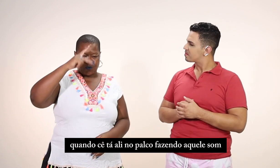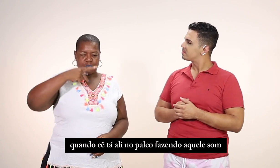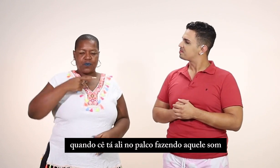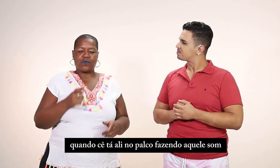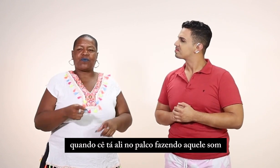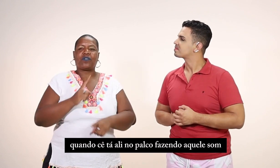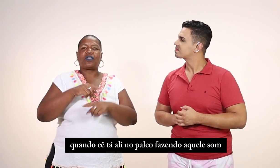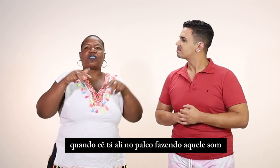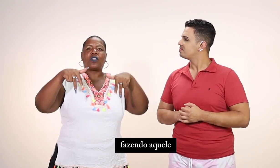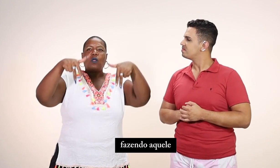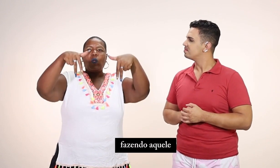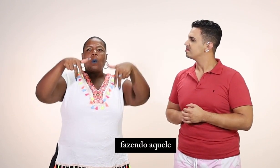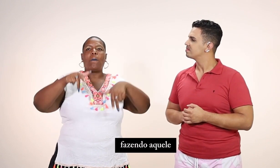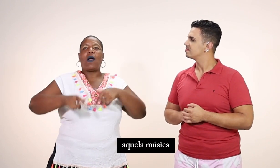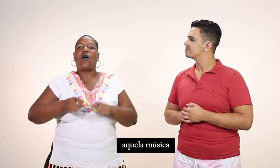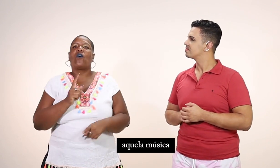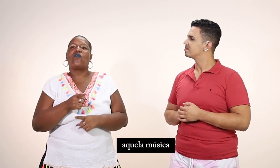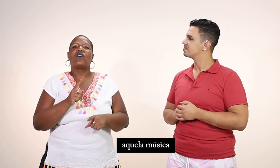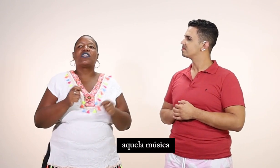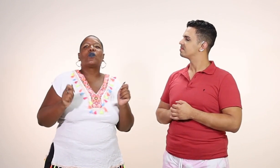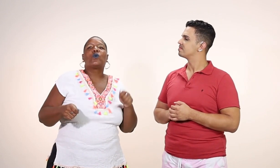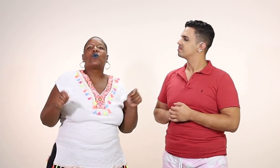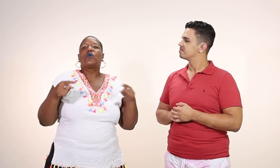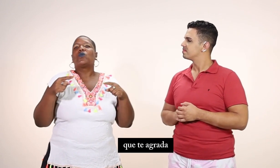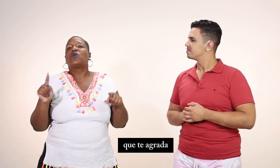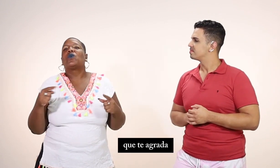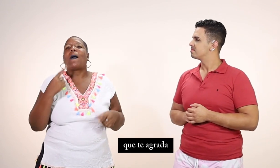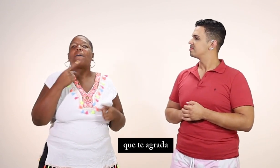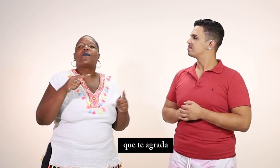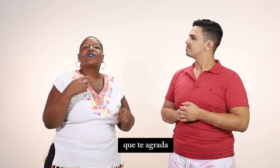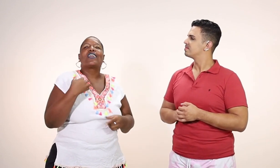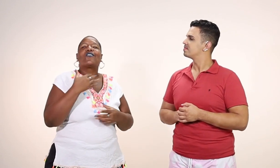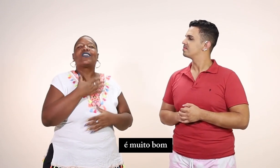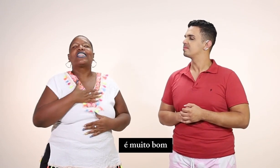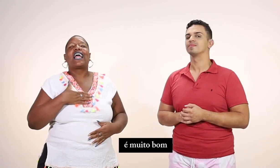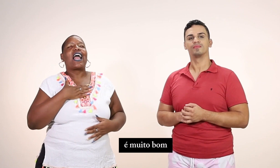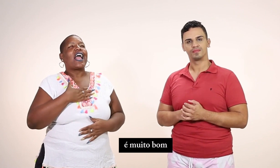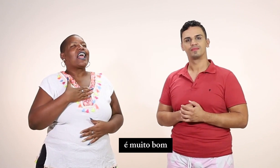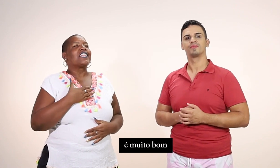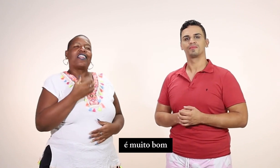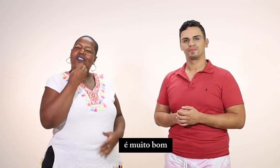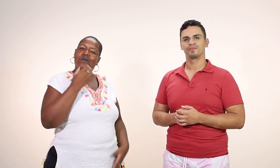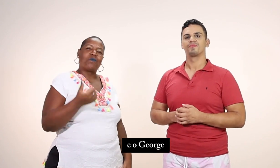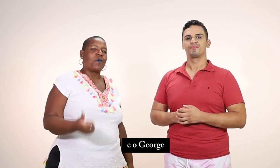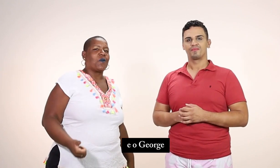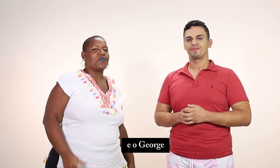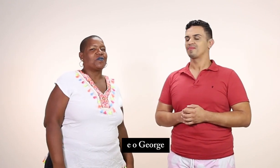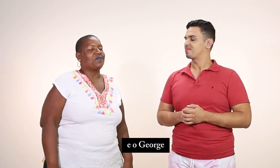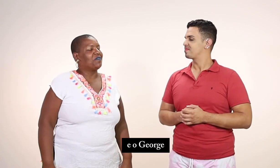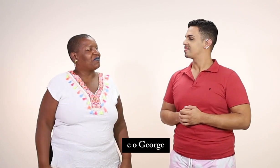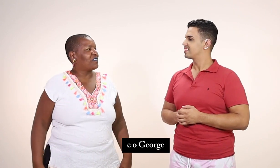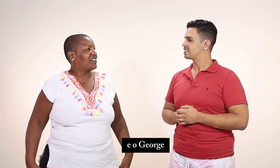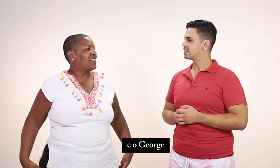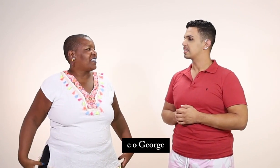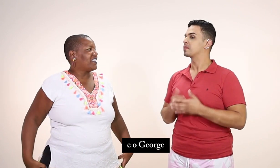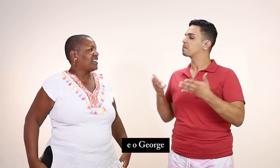fazendo aquele som, fazendo aquela música que te agrada, é muito bom. E o